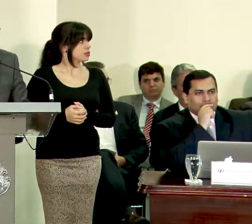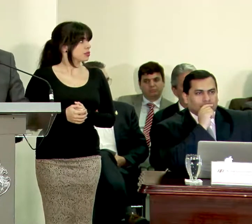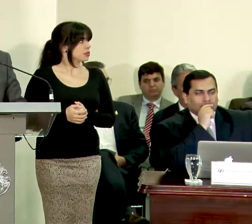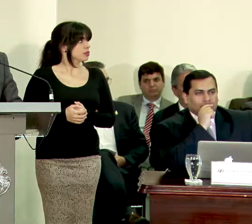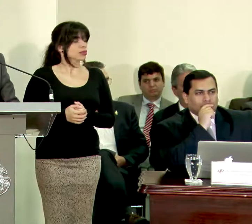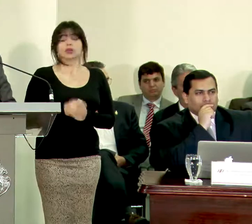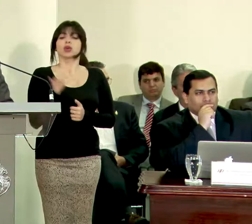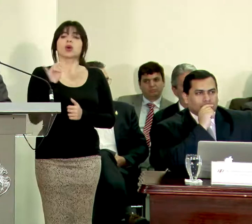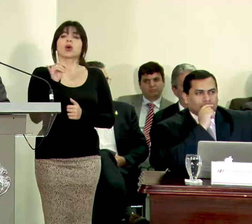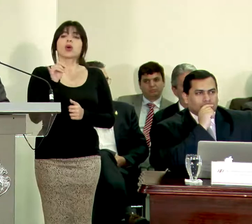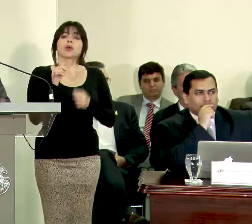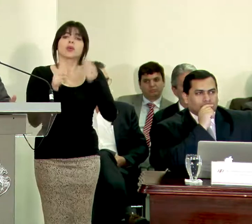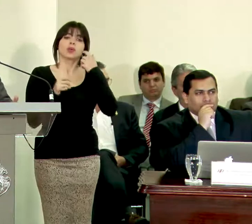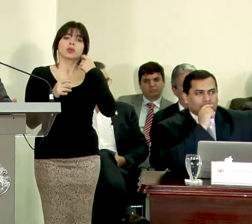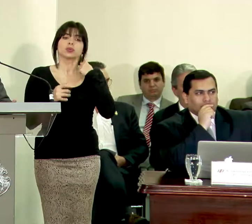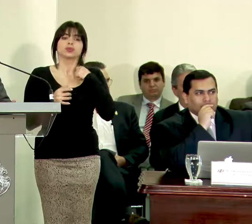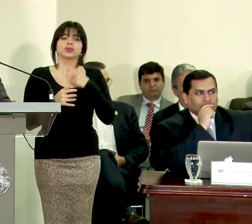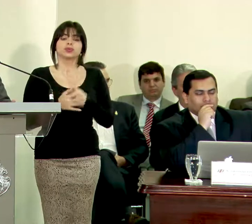tal como